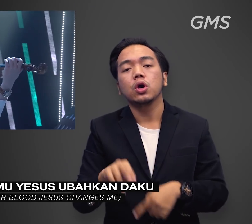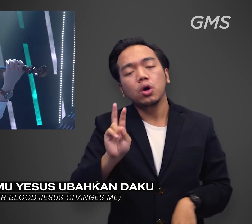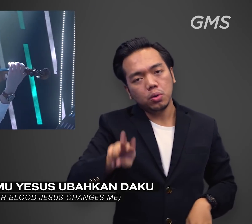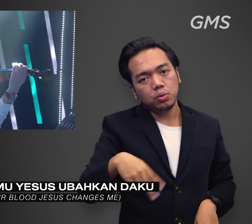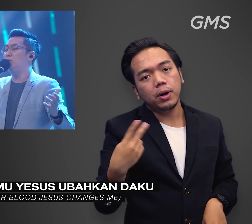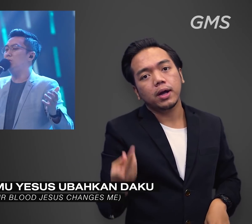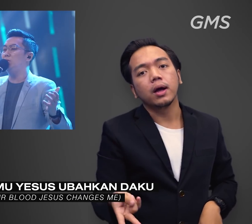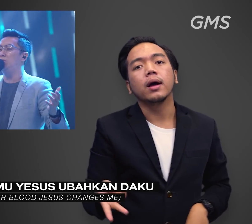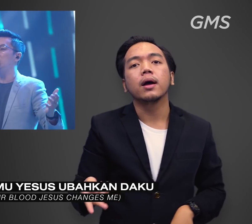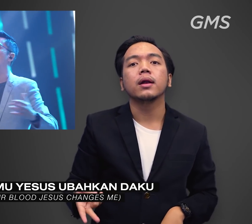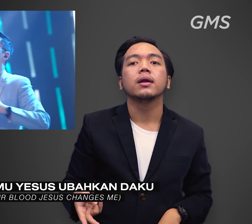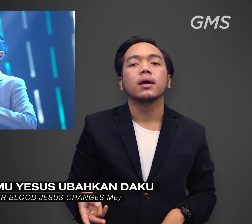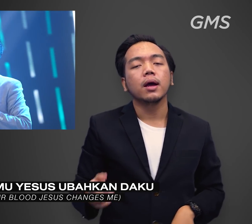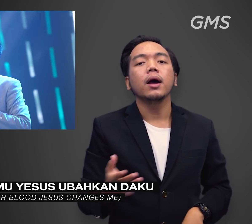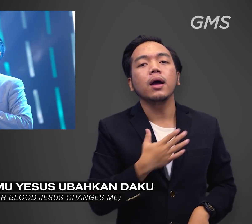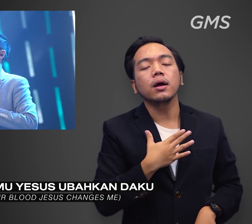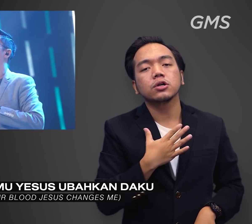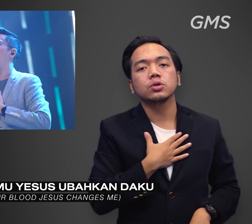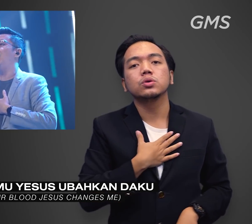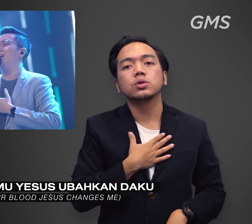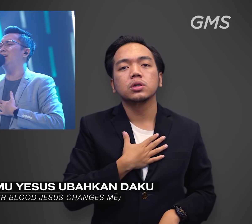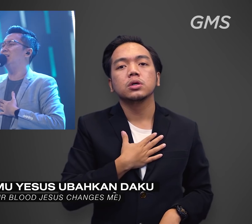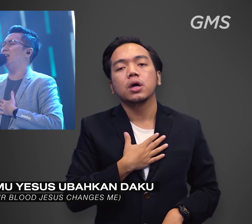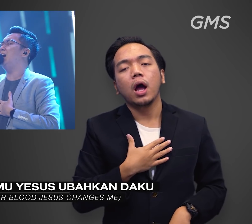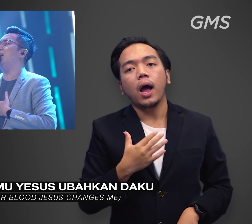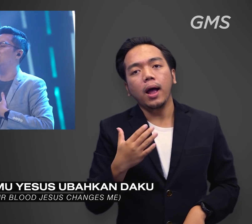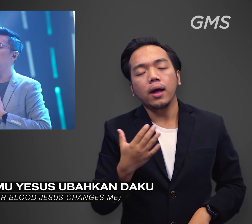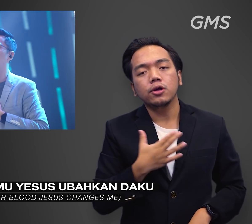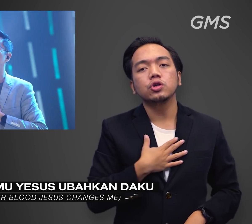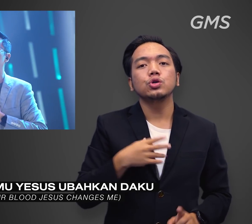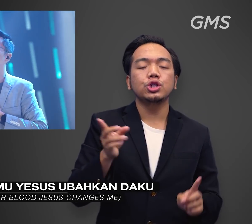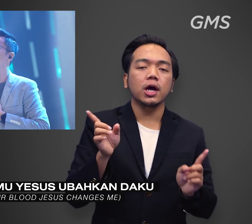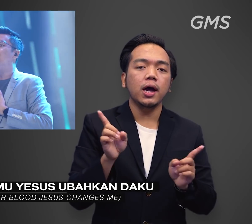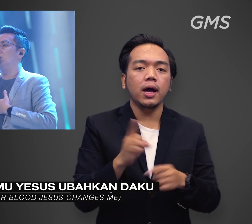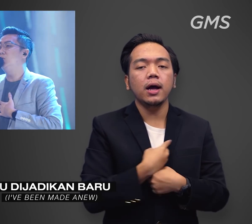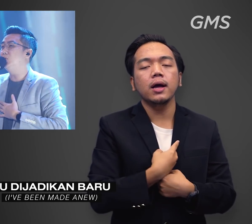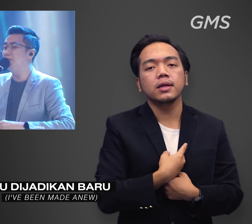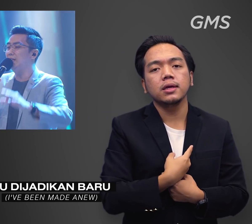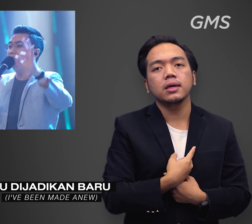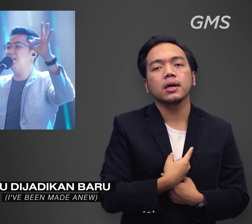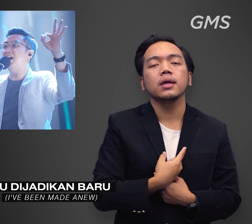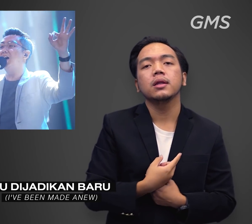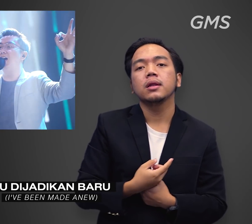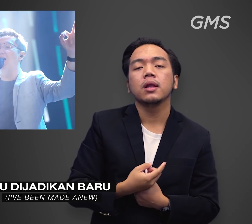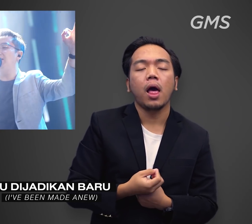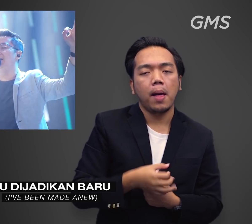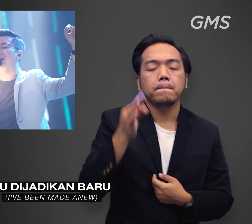darah-Mu Yesus ubahkan aku, ku